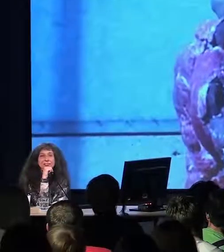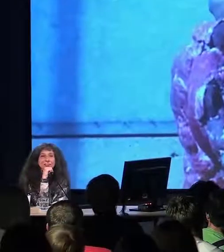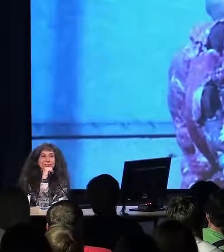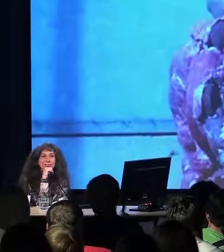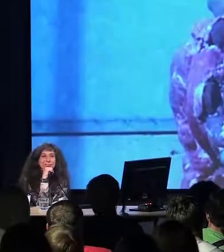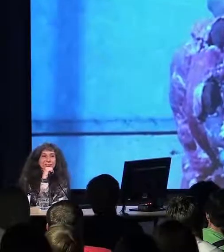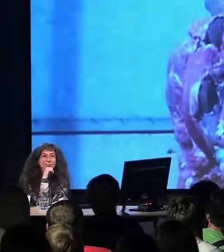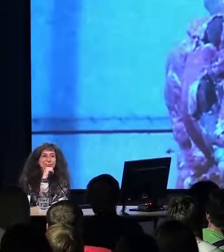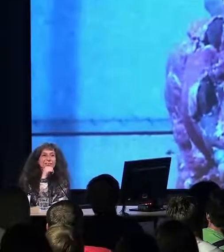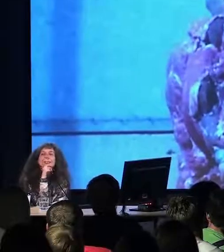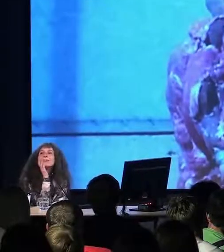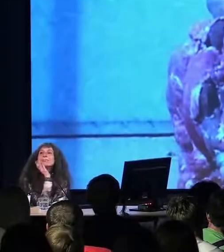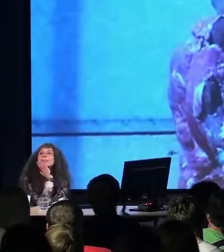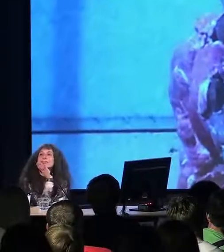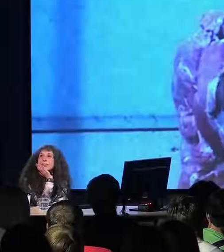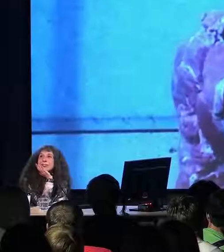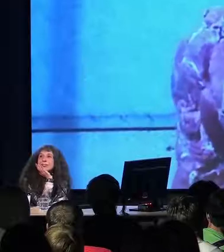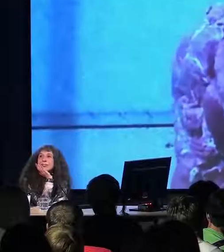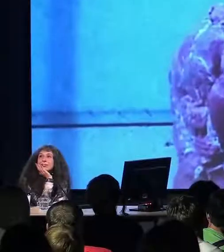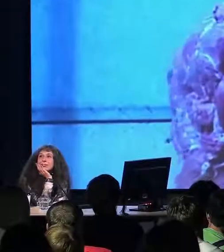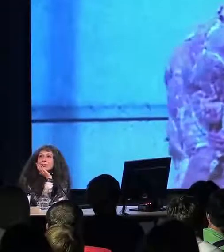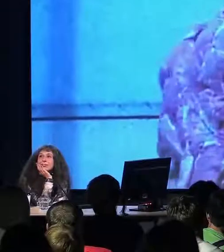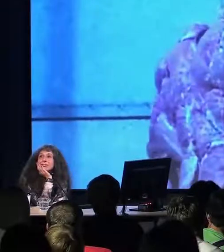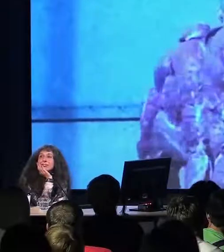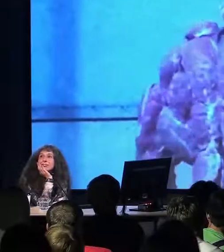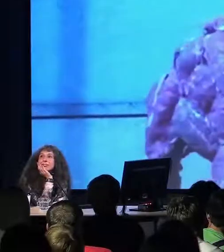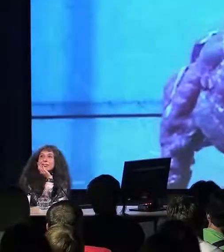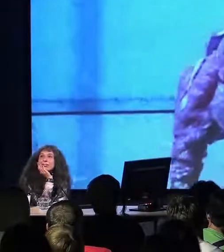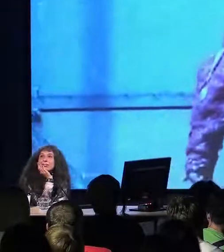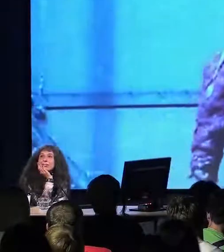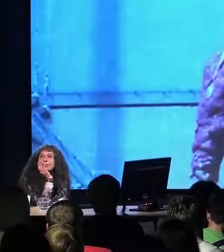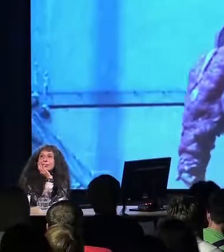Художник, стоя на носилках, поворачивается несколько раз по часовой стрелке вокруг своей оси.